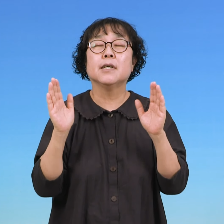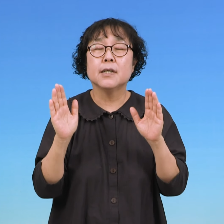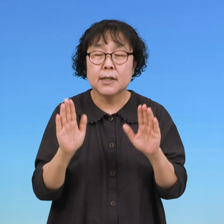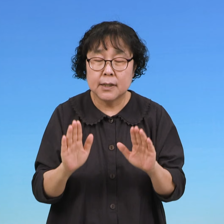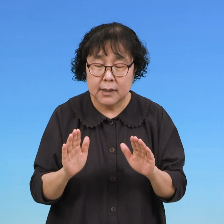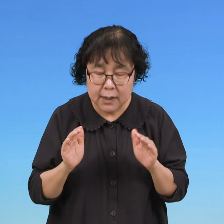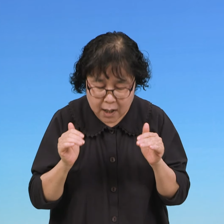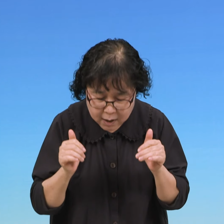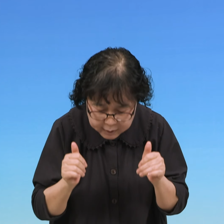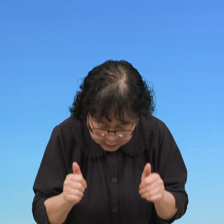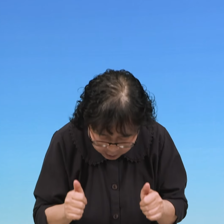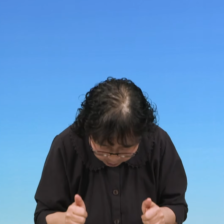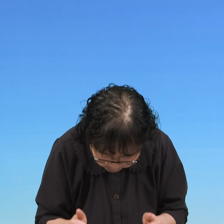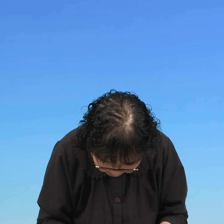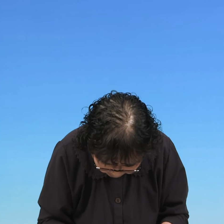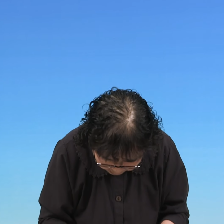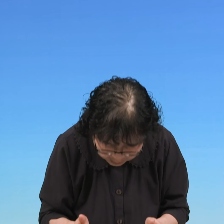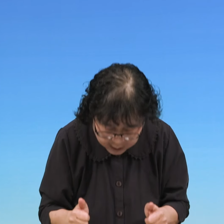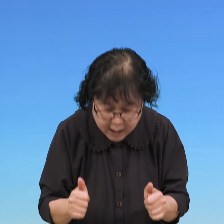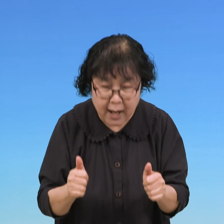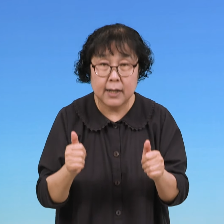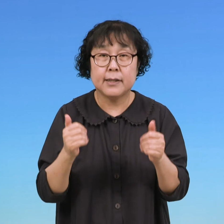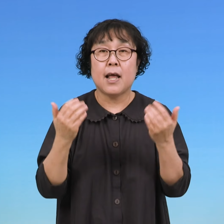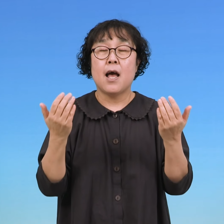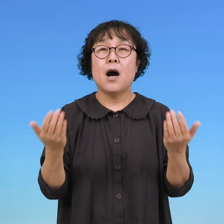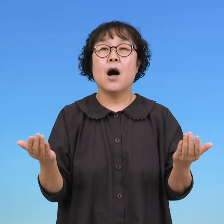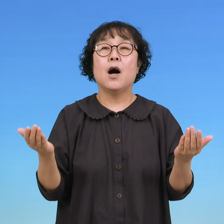엎드려 절하세,